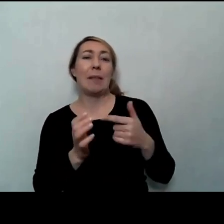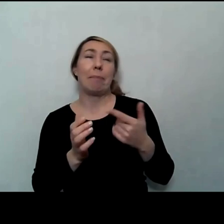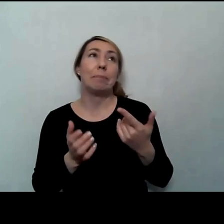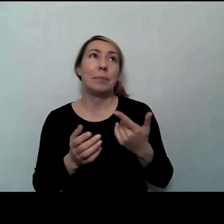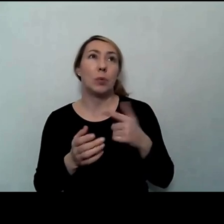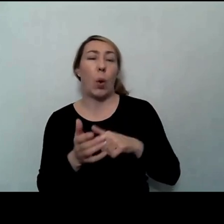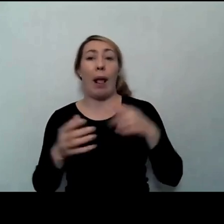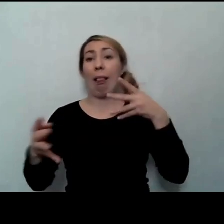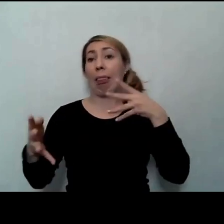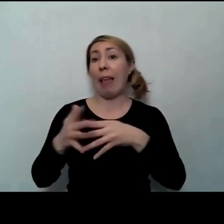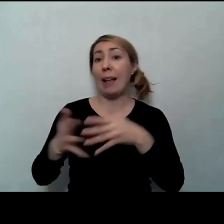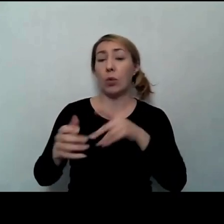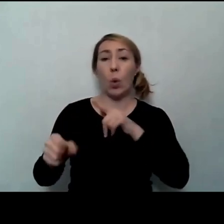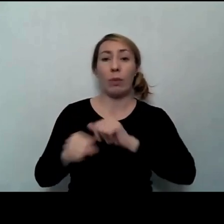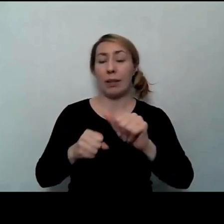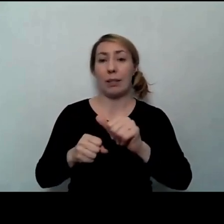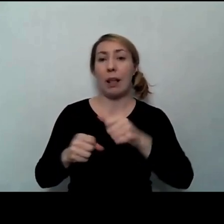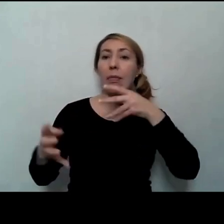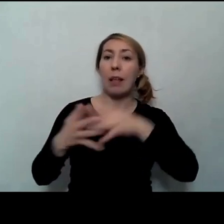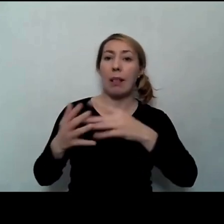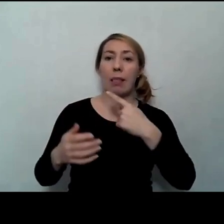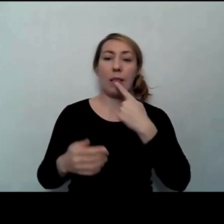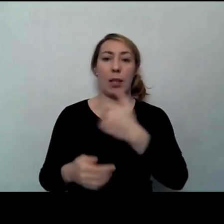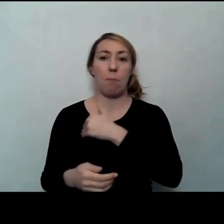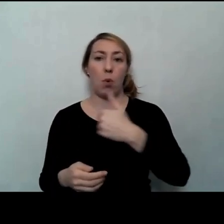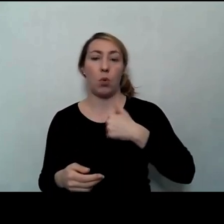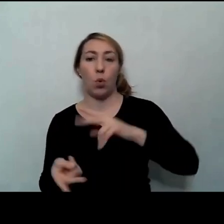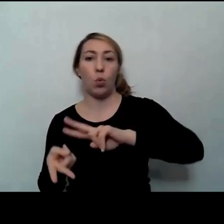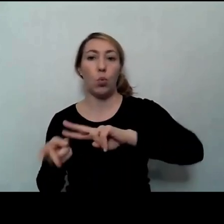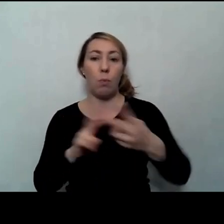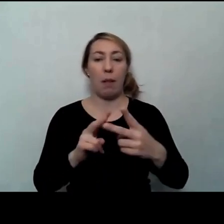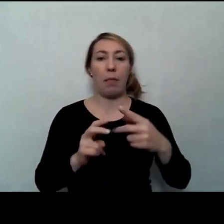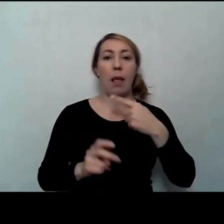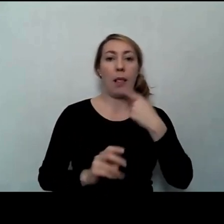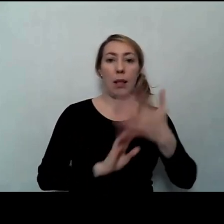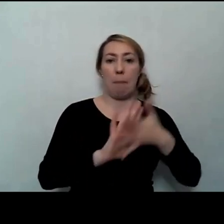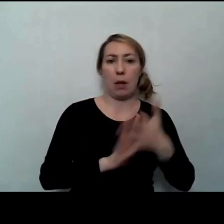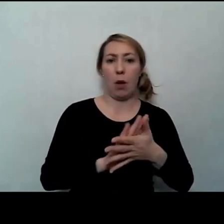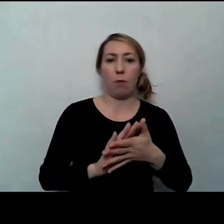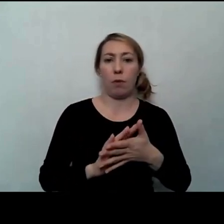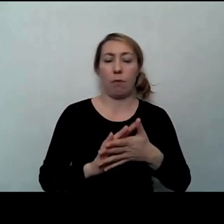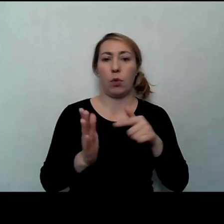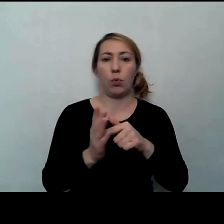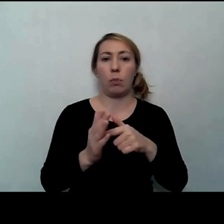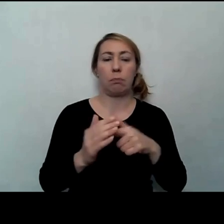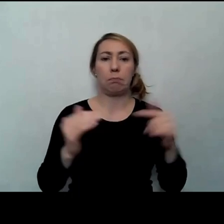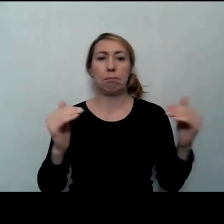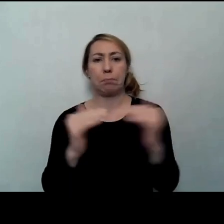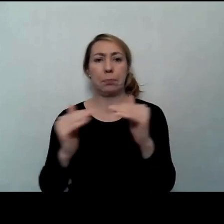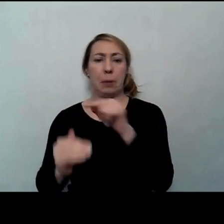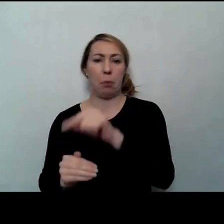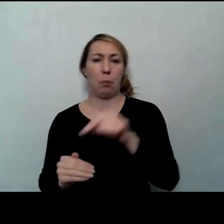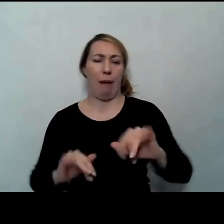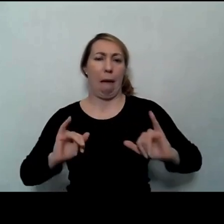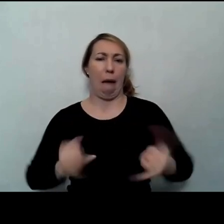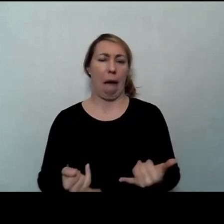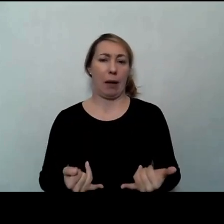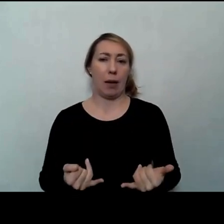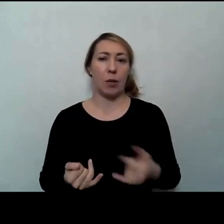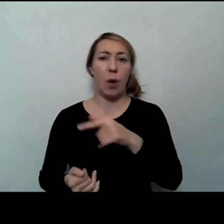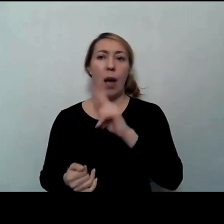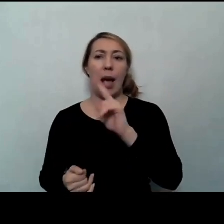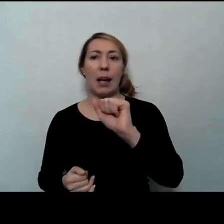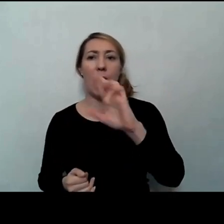to nie jest test języka polskiego tłumaczony na test w języku migowym, więc jaka jest ich odpowiedniość? Tu już Karolina troszkę mówiła o